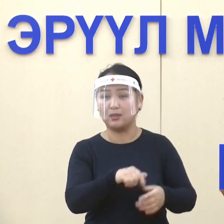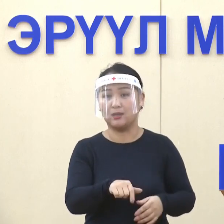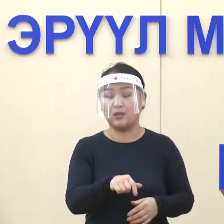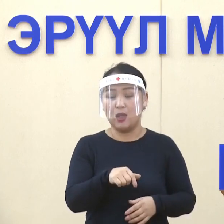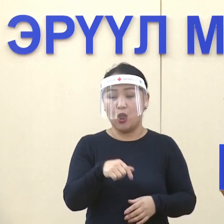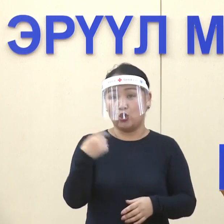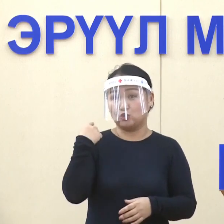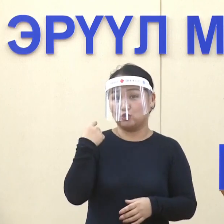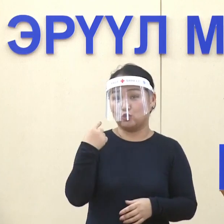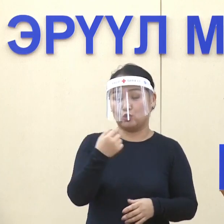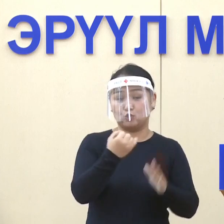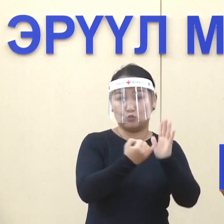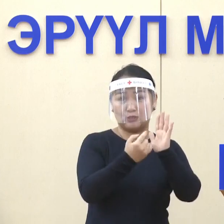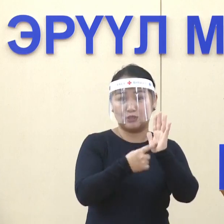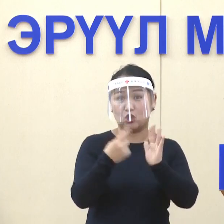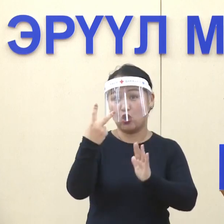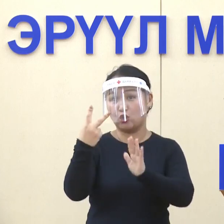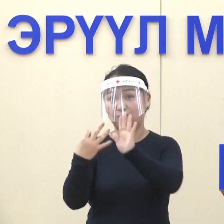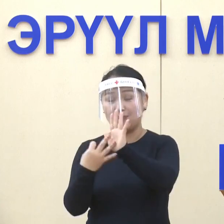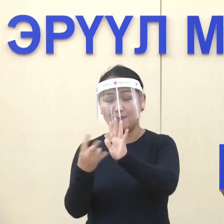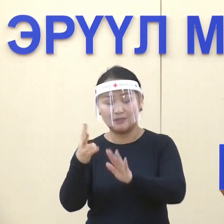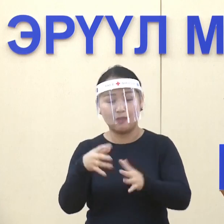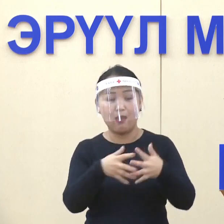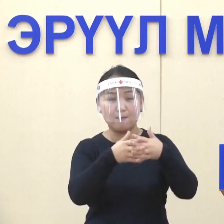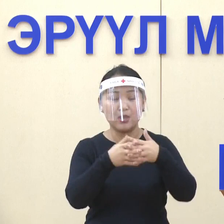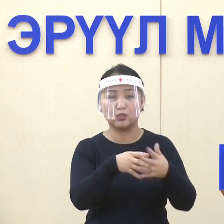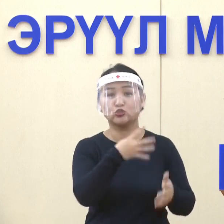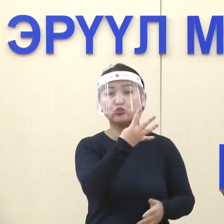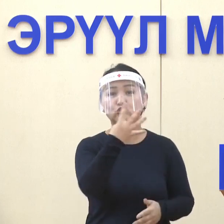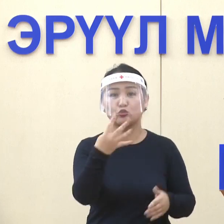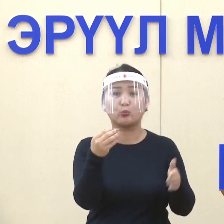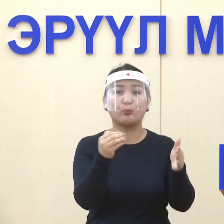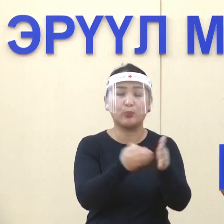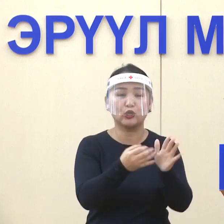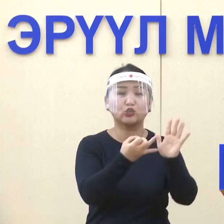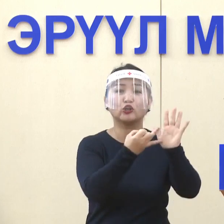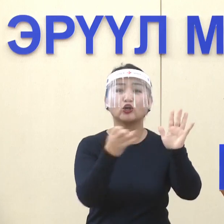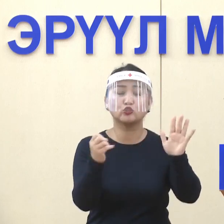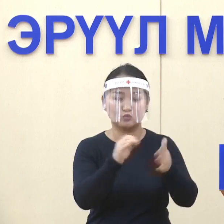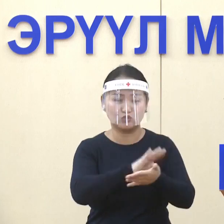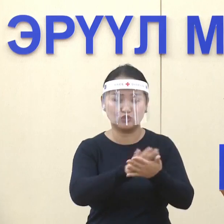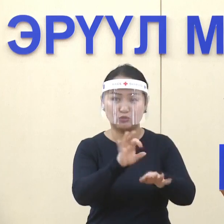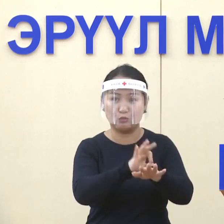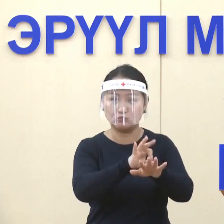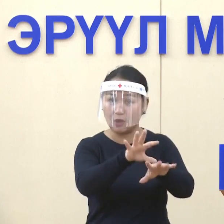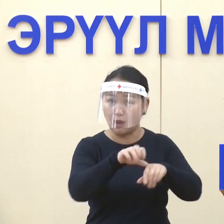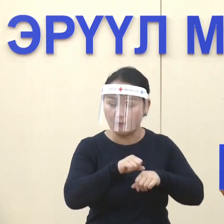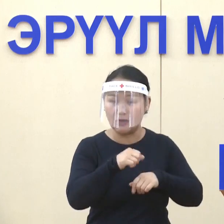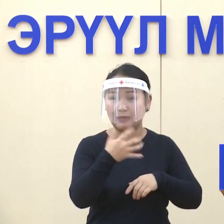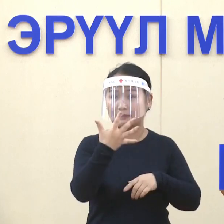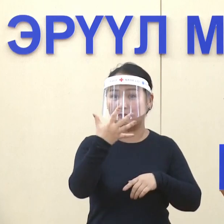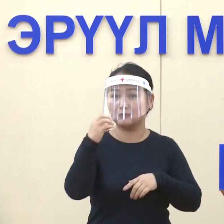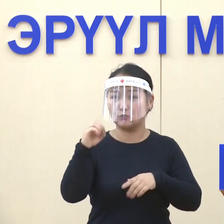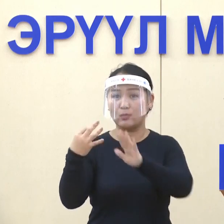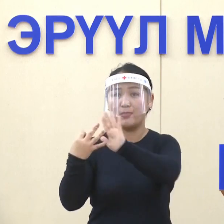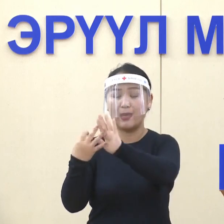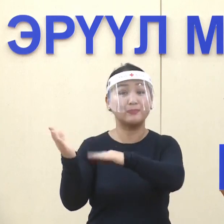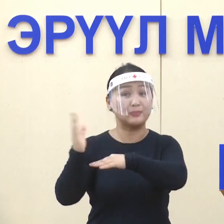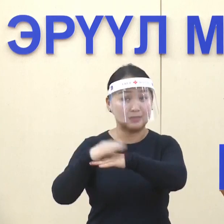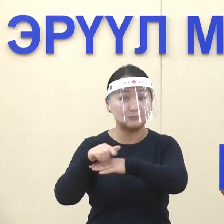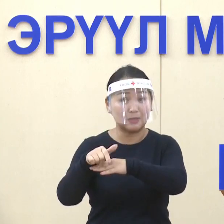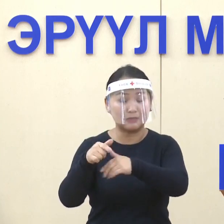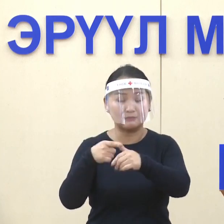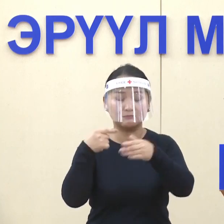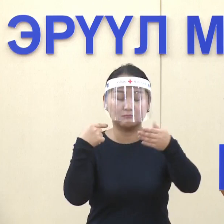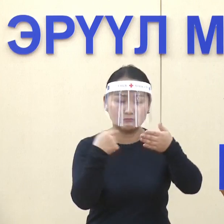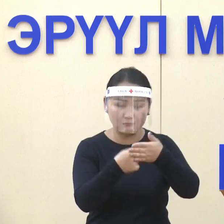сарын 28-ны өдөр Америкийн нэгдсэн улсад 44,700 гаруй шинэ тохиолдол, 508 нас баралт